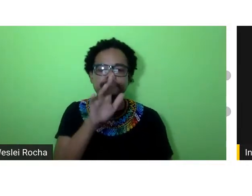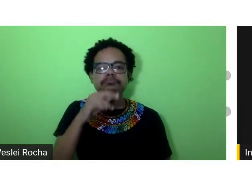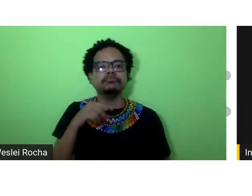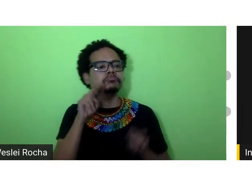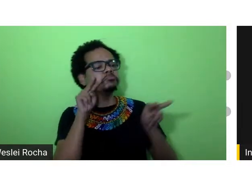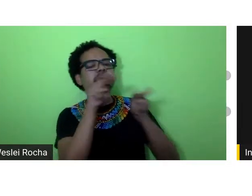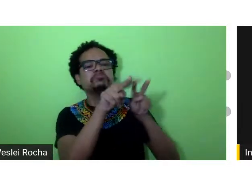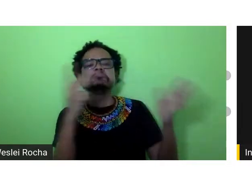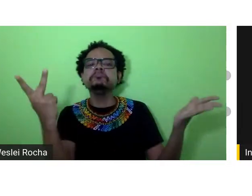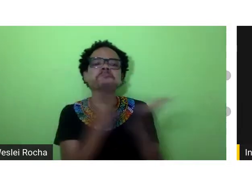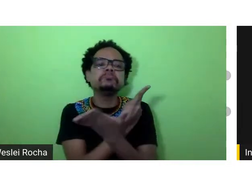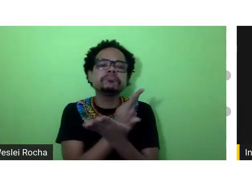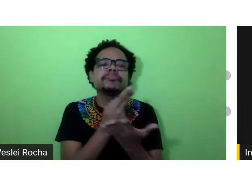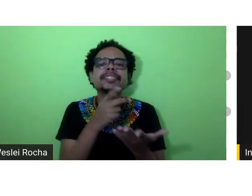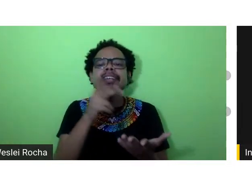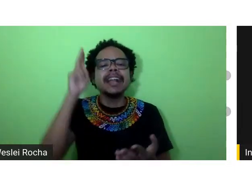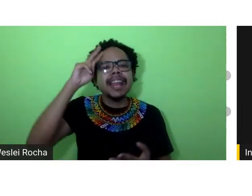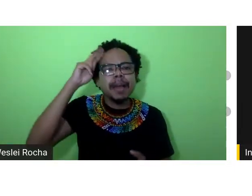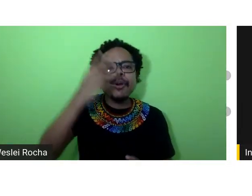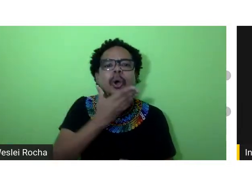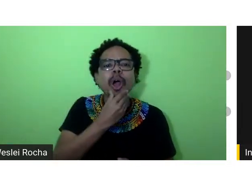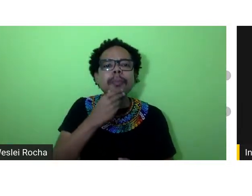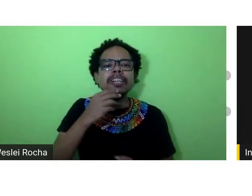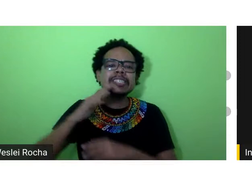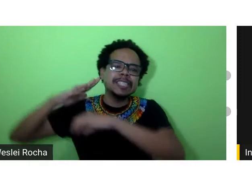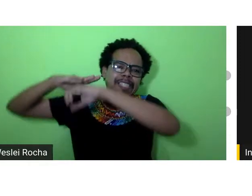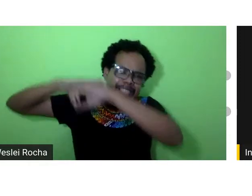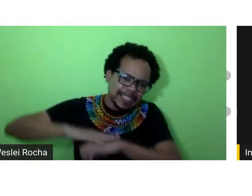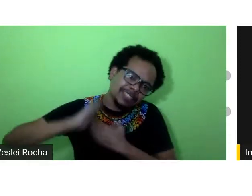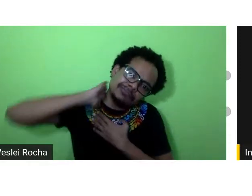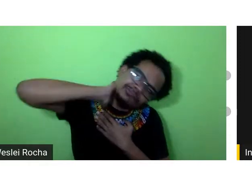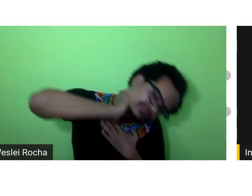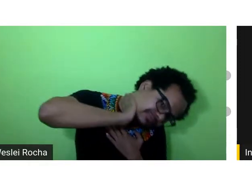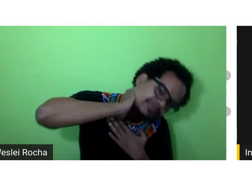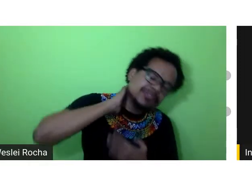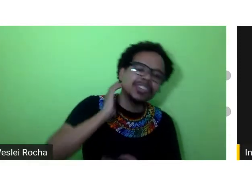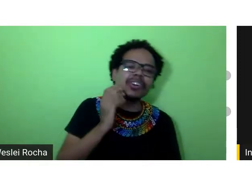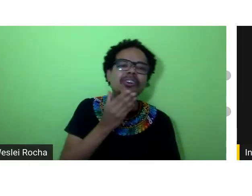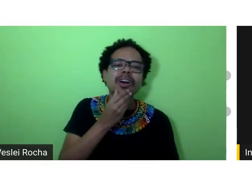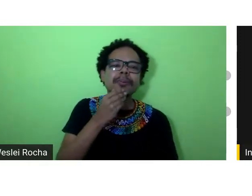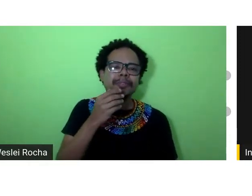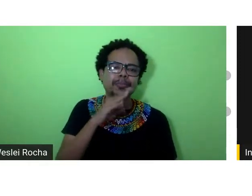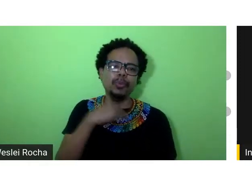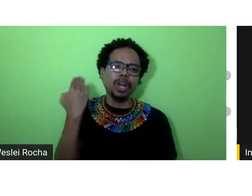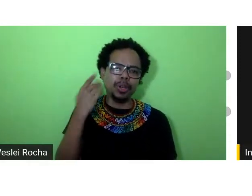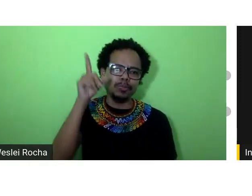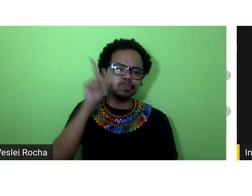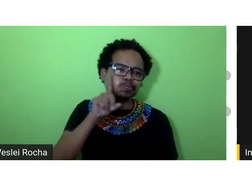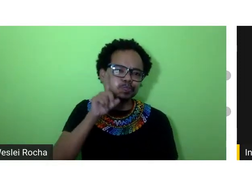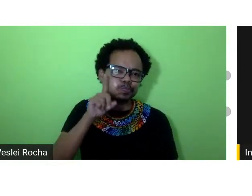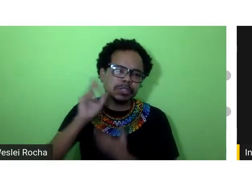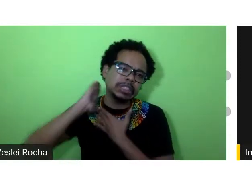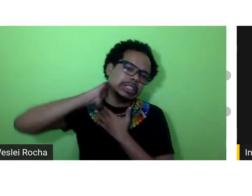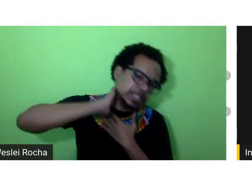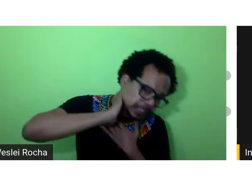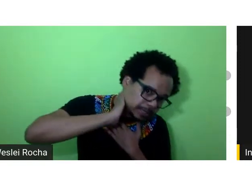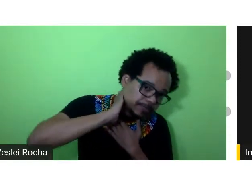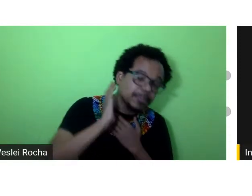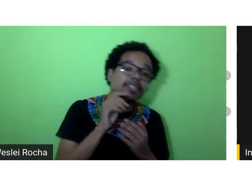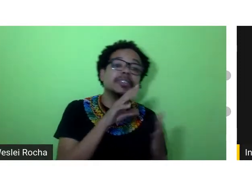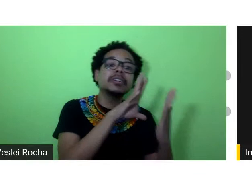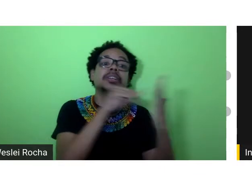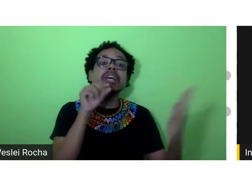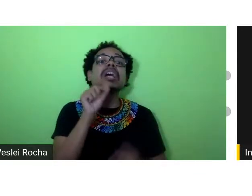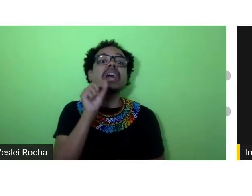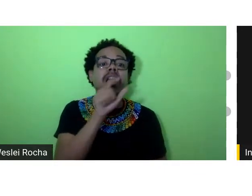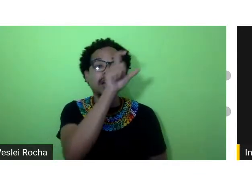eles apresentam essa essa temática Negra o 20 é que marca as questões da